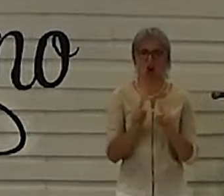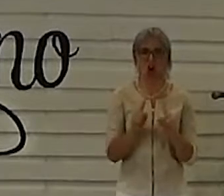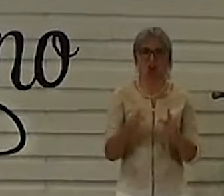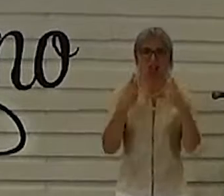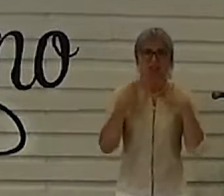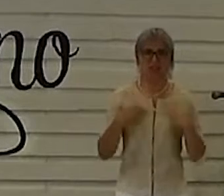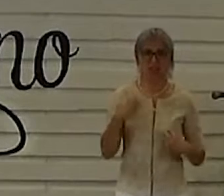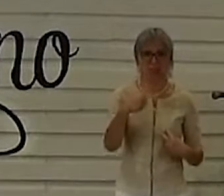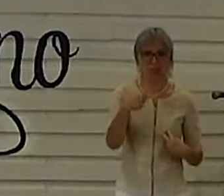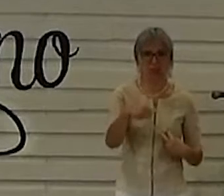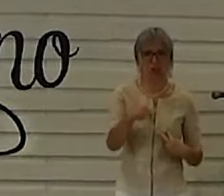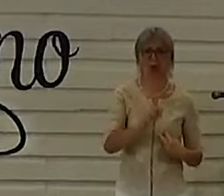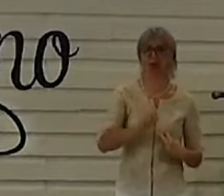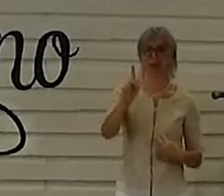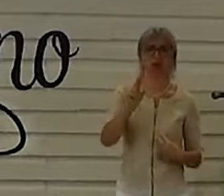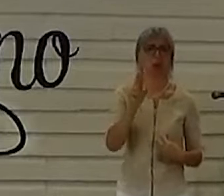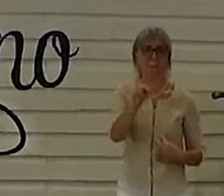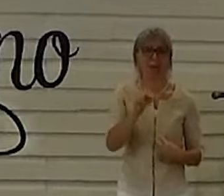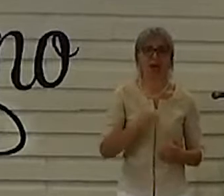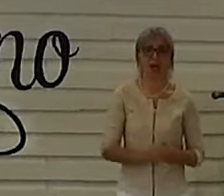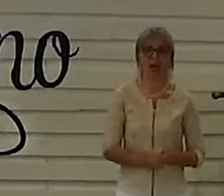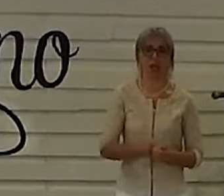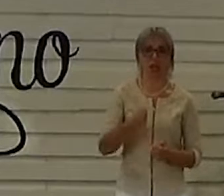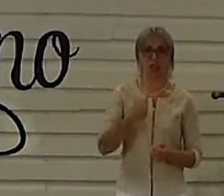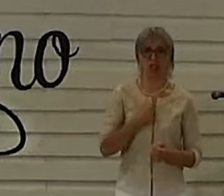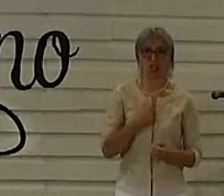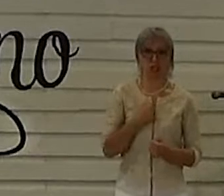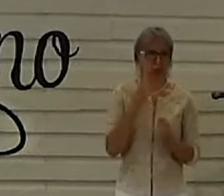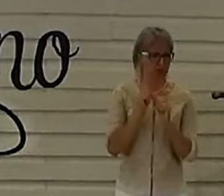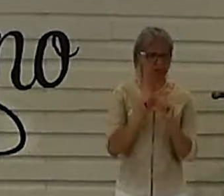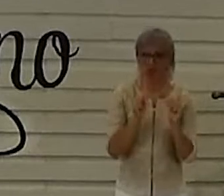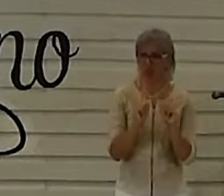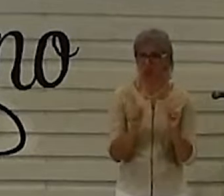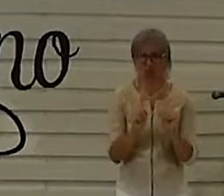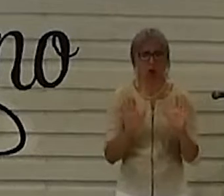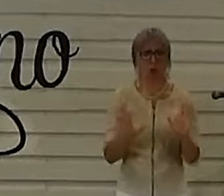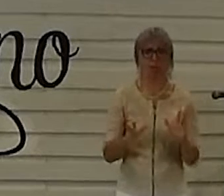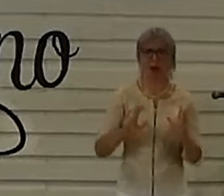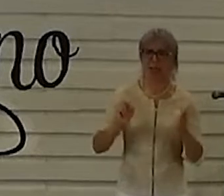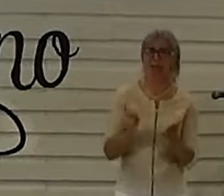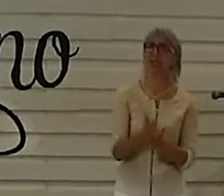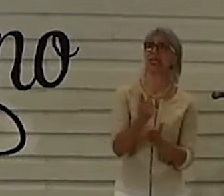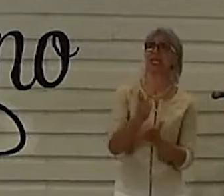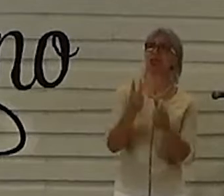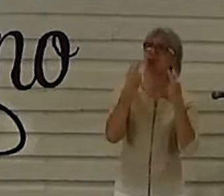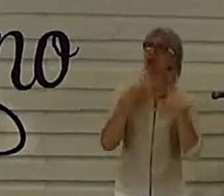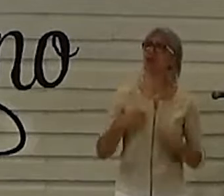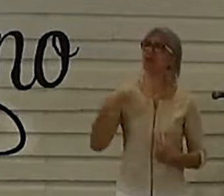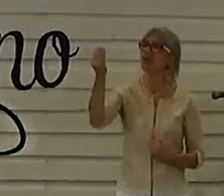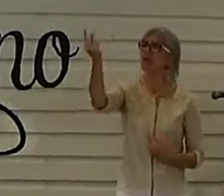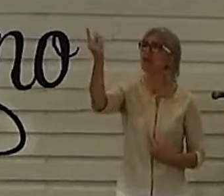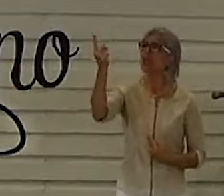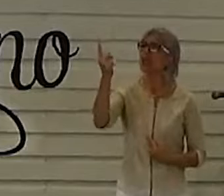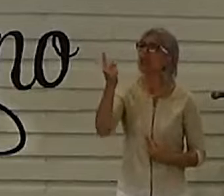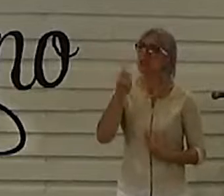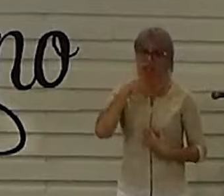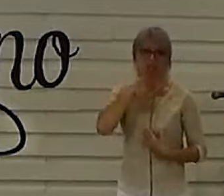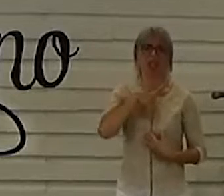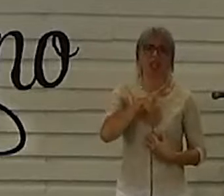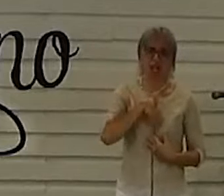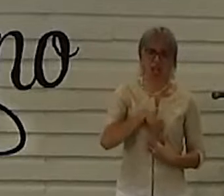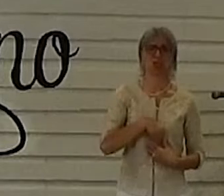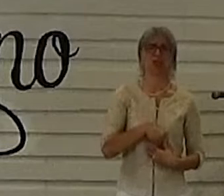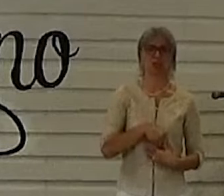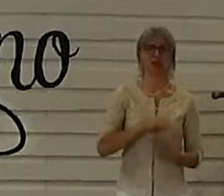vita che parla del Signore. Non sono più io che vivo, ma è Cristo che vive in me. Amen.